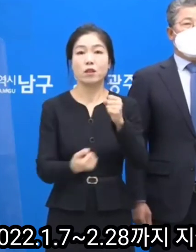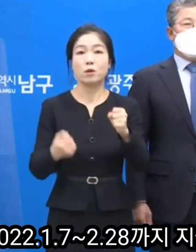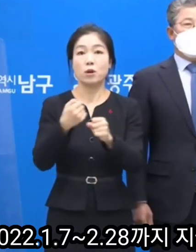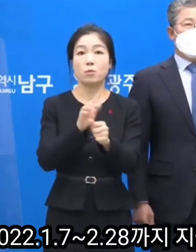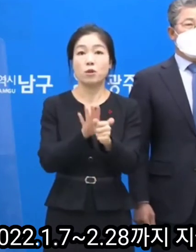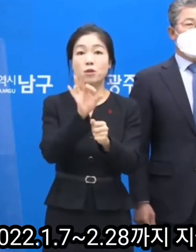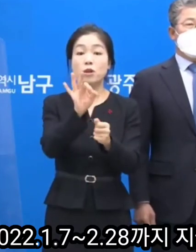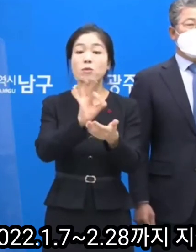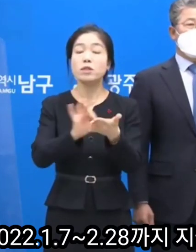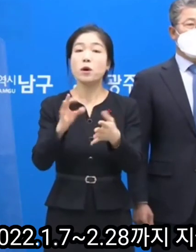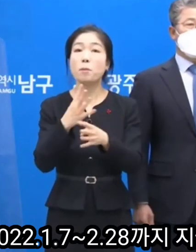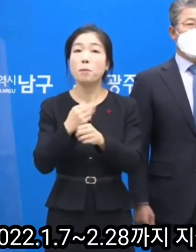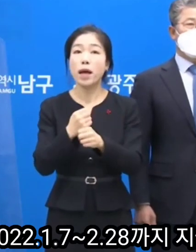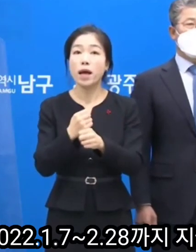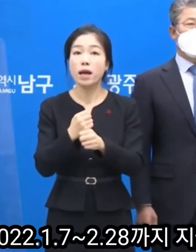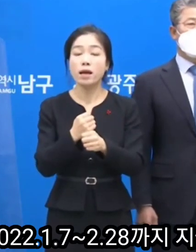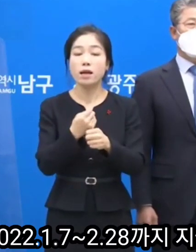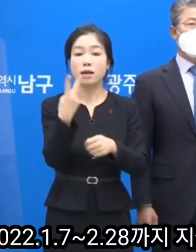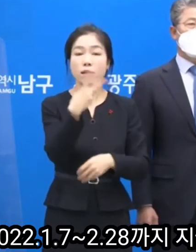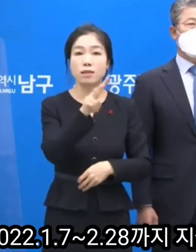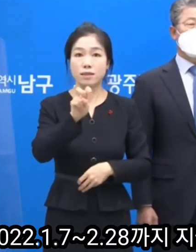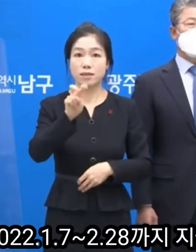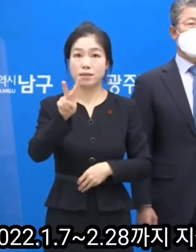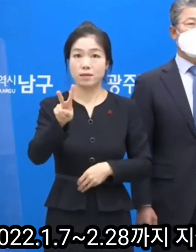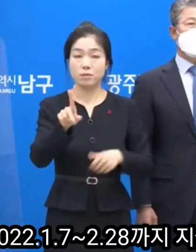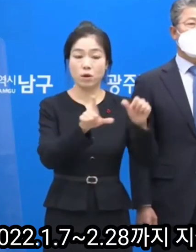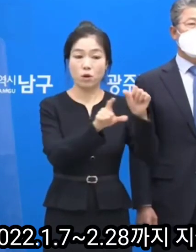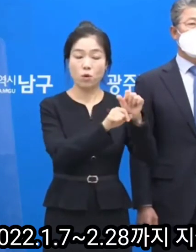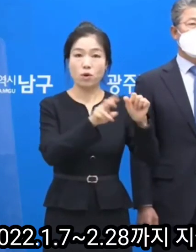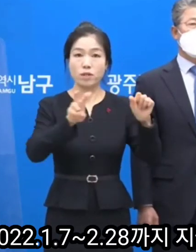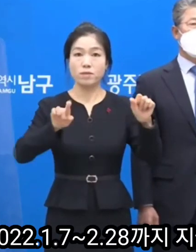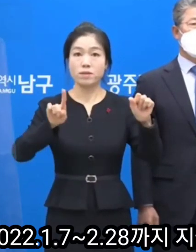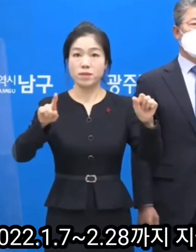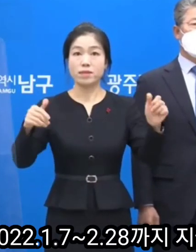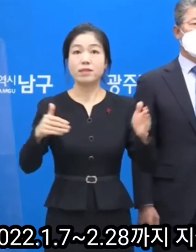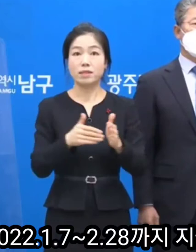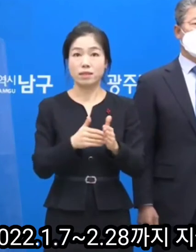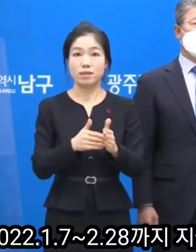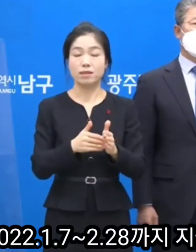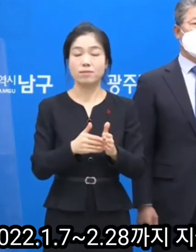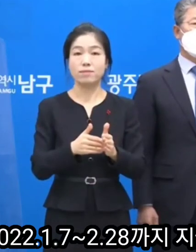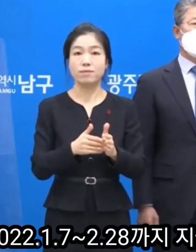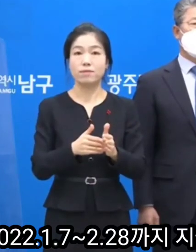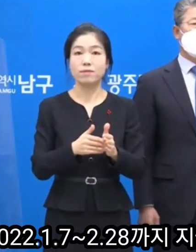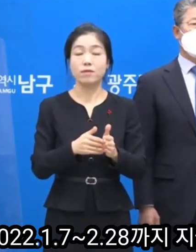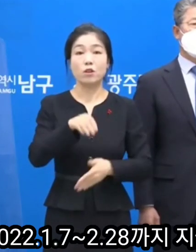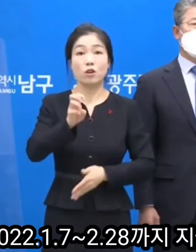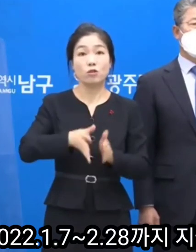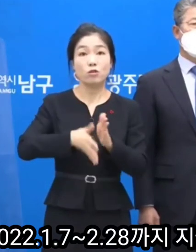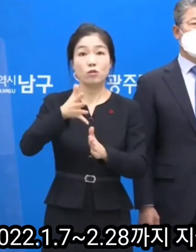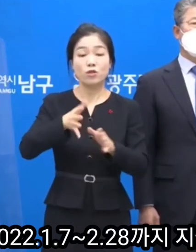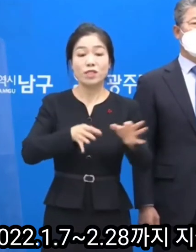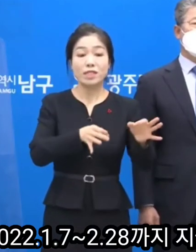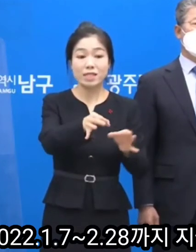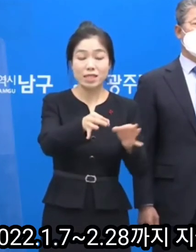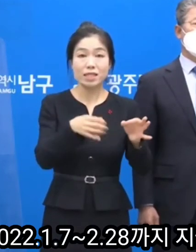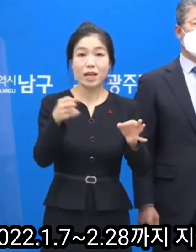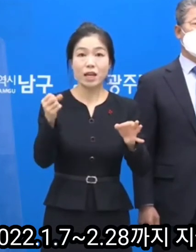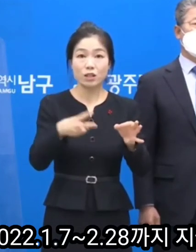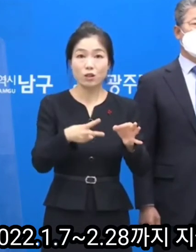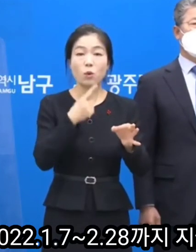일상회복지원금 사용기간은 2022년 5월 30일까지이고 우리시